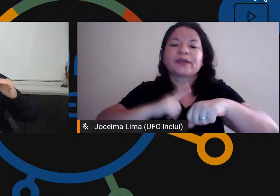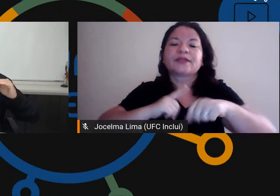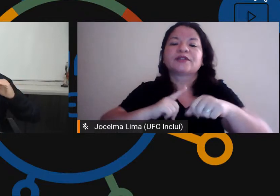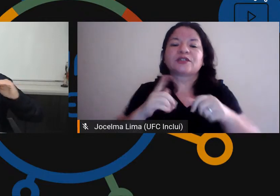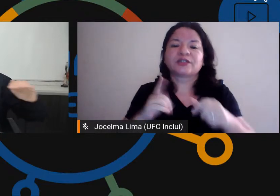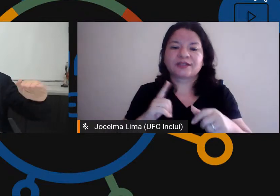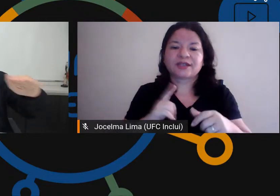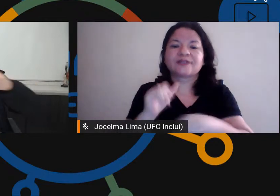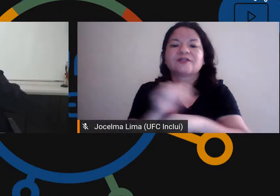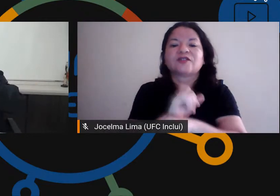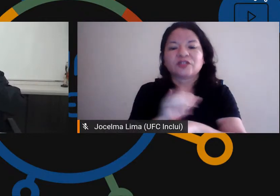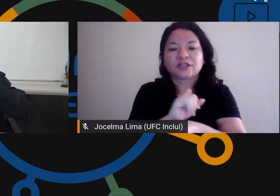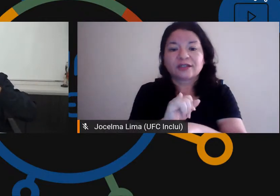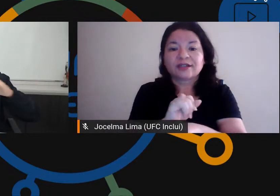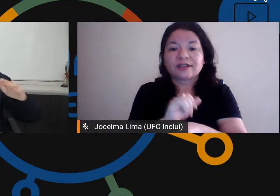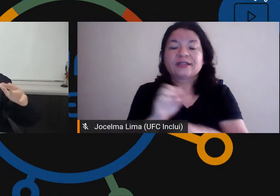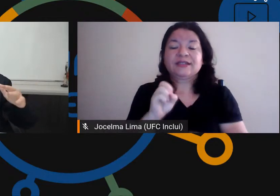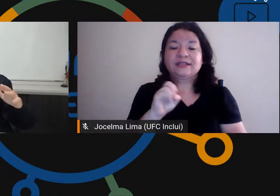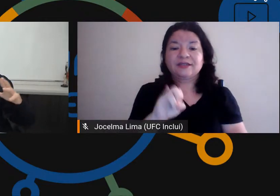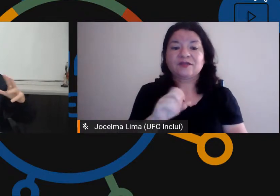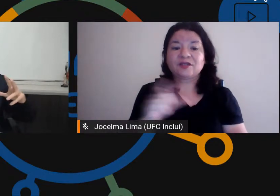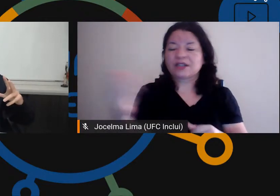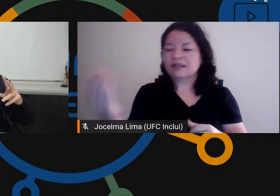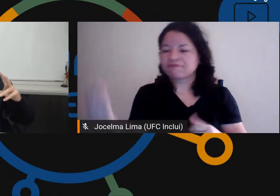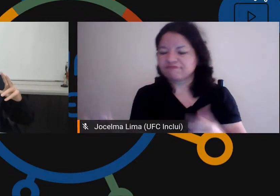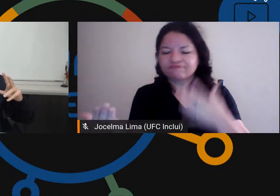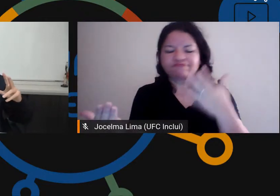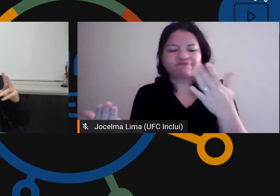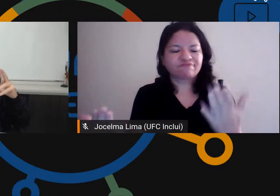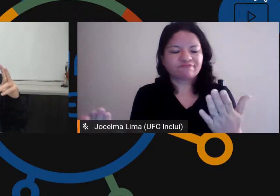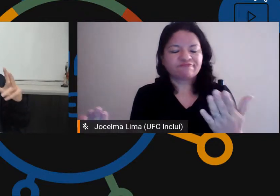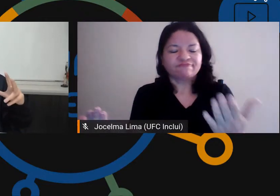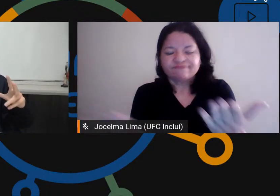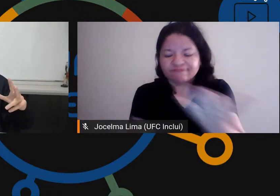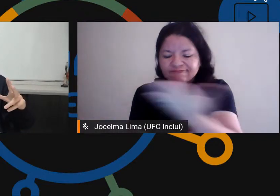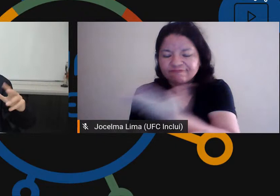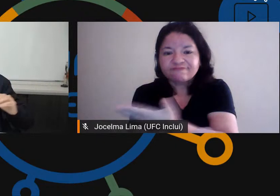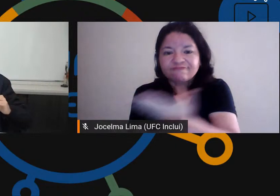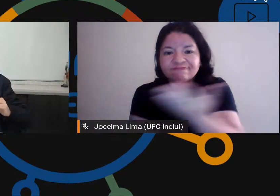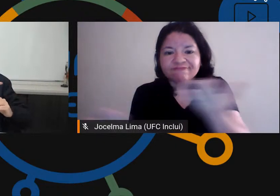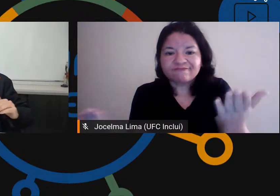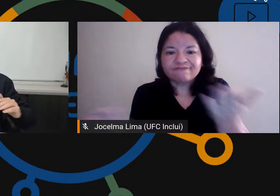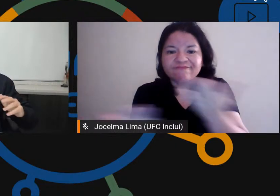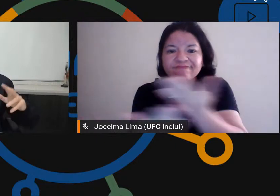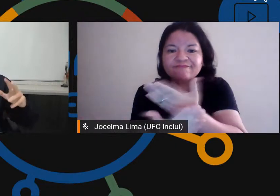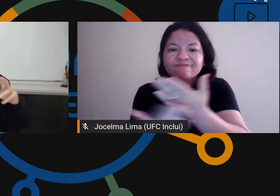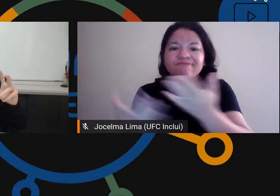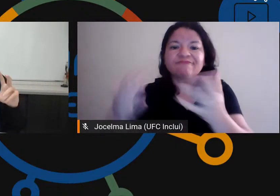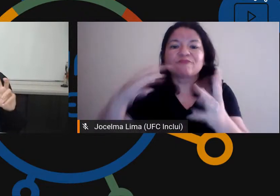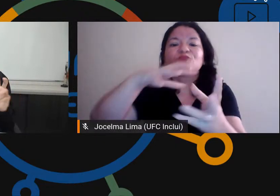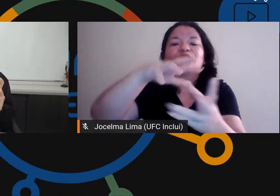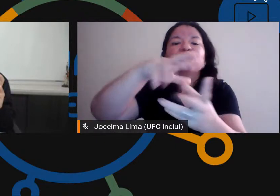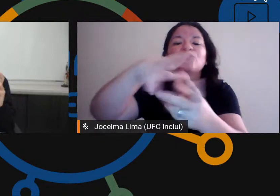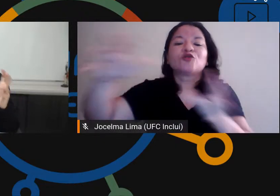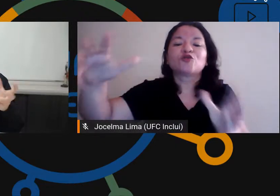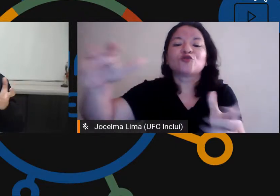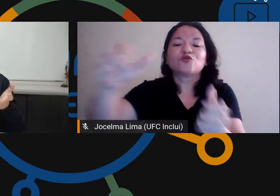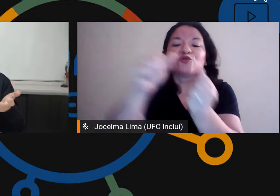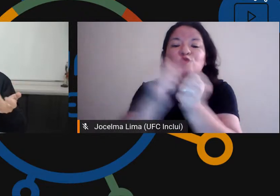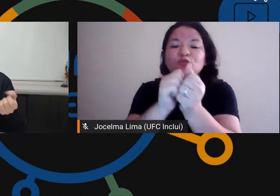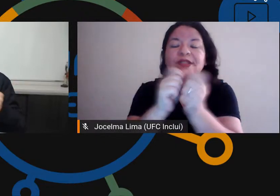paralela, que você cruza tudo isso, né, que transcende os espaços geopolíticos, você junta tudo isso, você faz